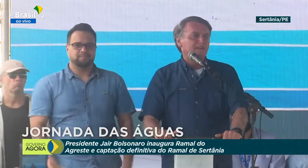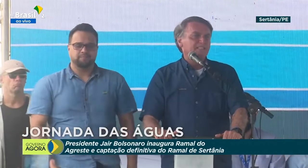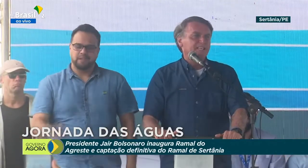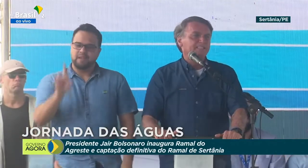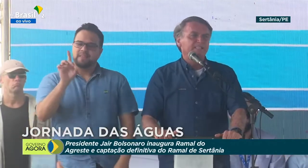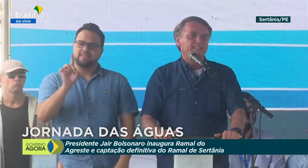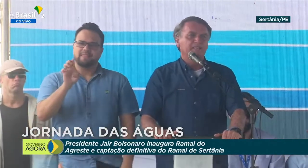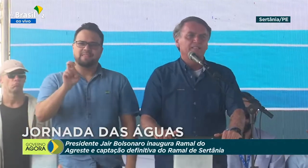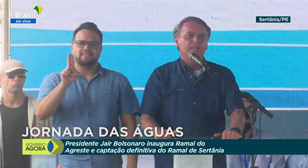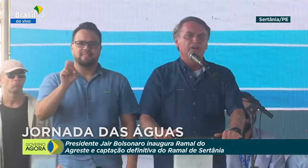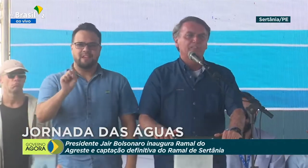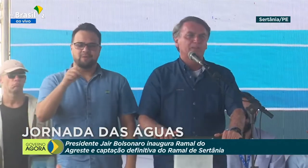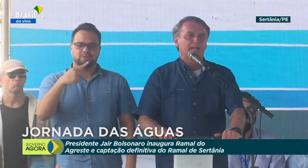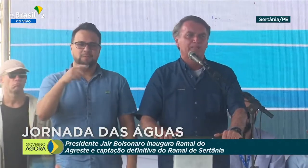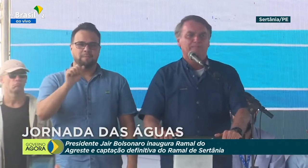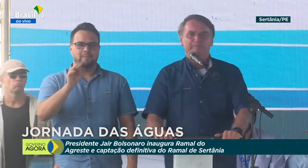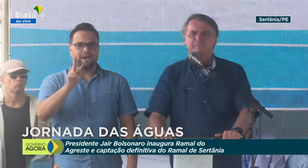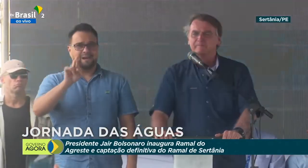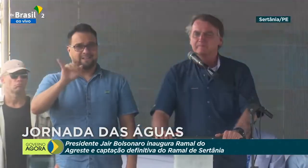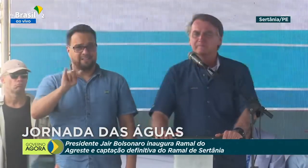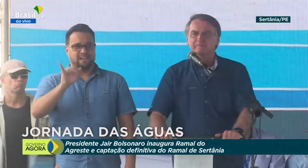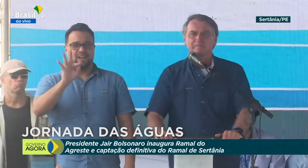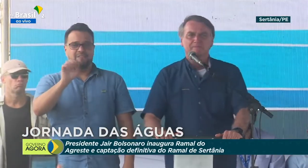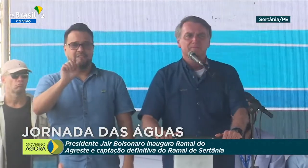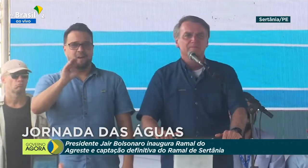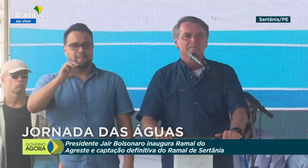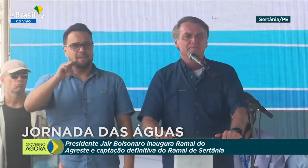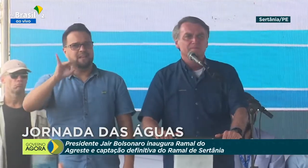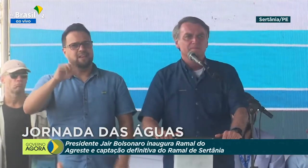Palavras que estavam esquecidas em nosso Brasil.